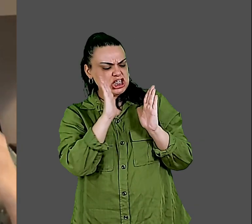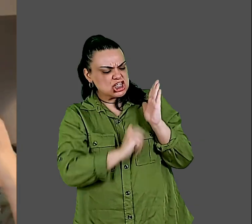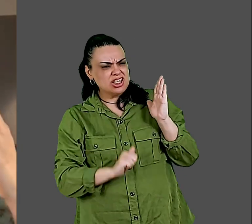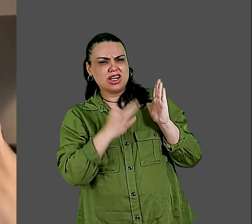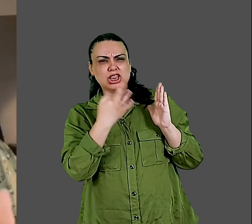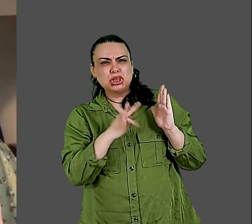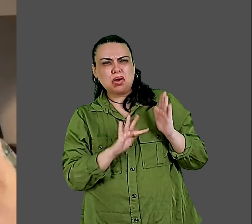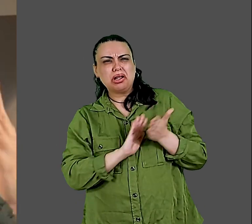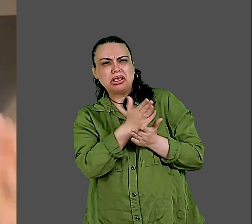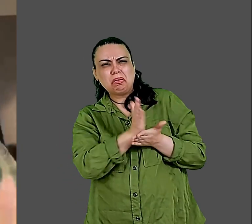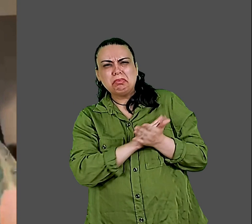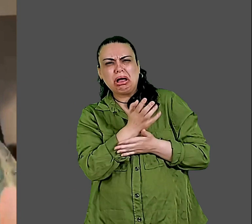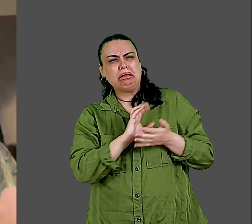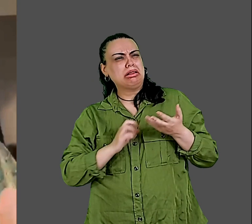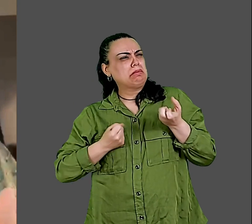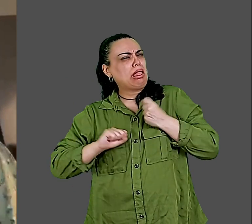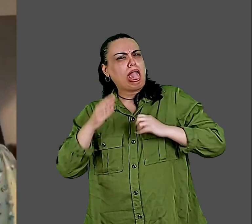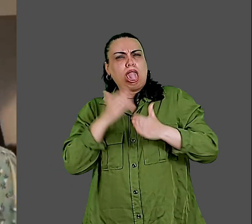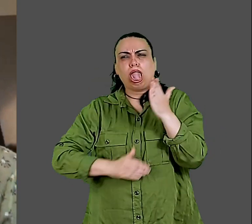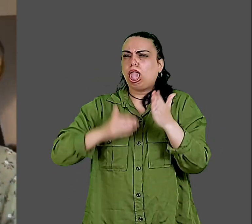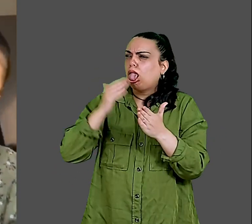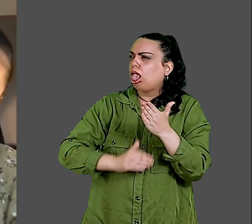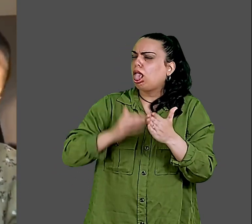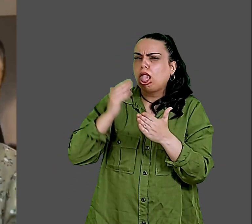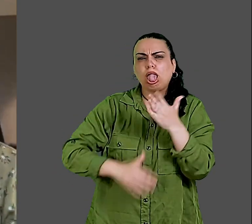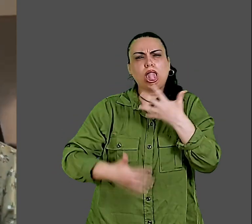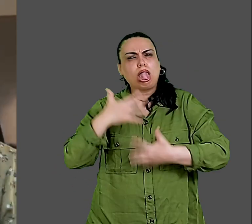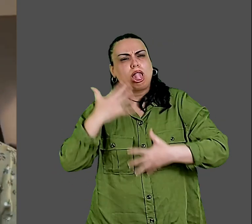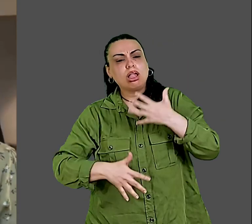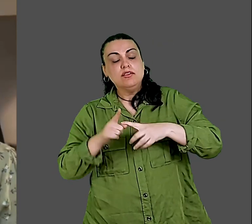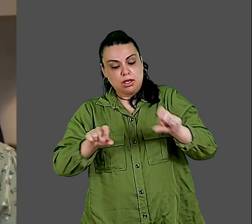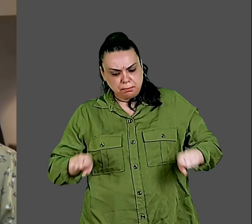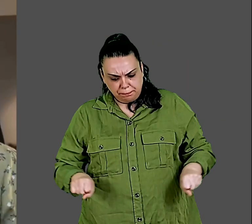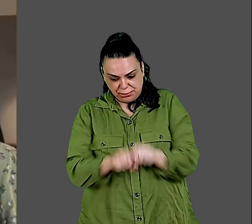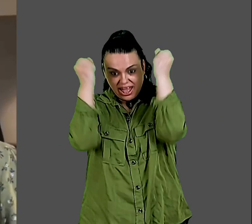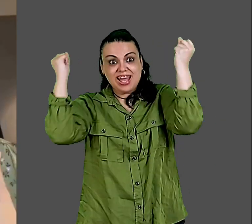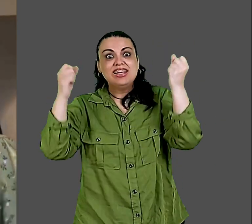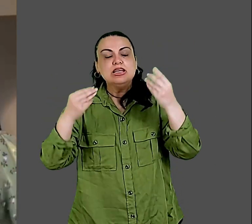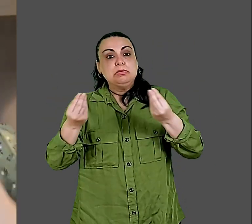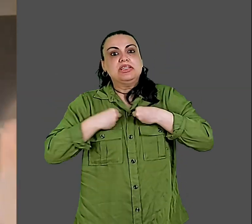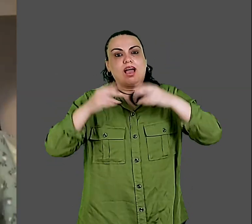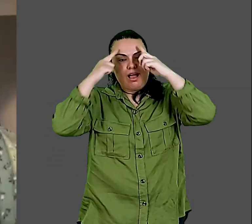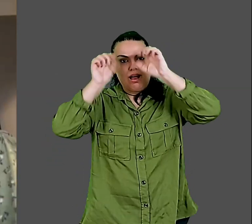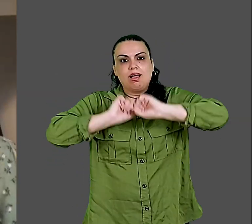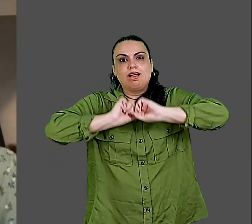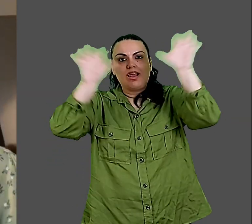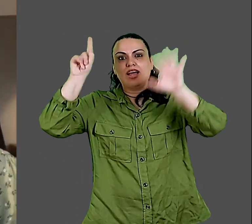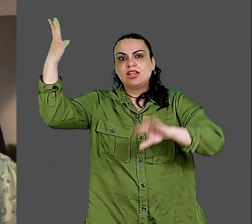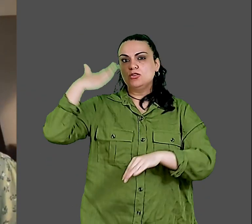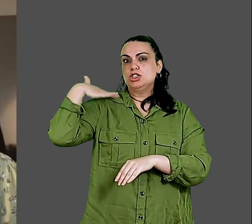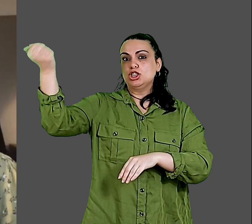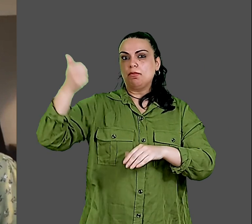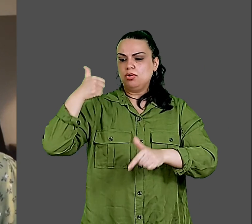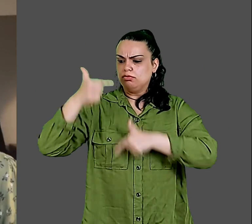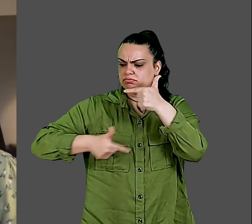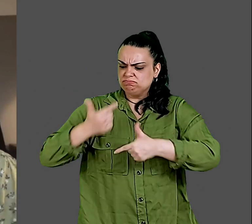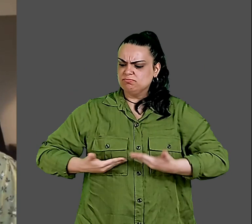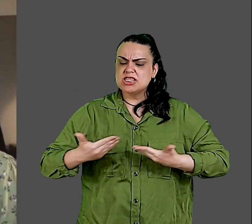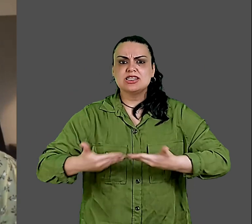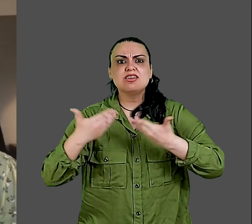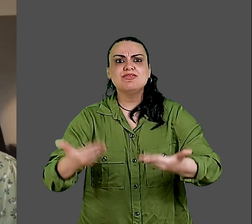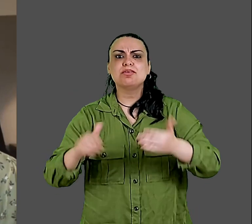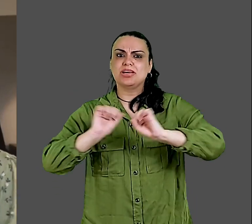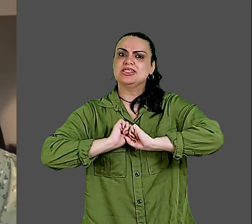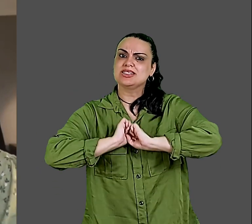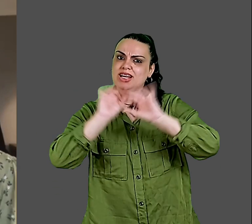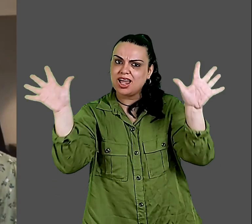e aquilo que te incomoda e obstrui o seu chamado, trazer clareza no seu chamado e te ajudar a criar um resultado em cima do seu chamado, através